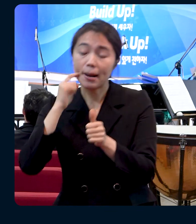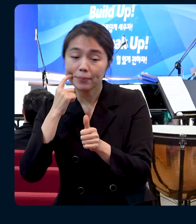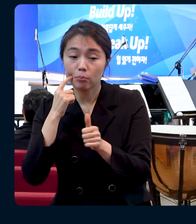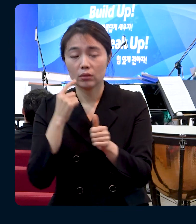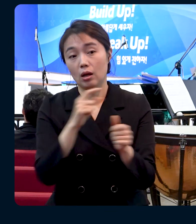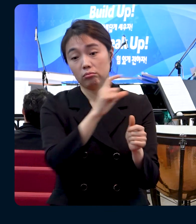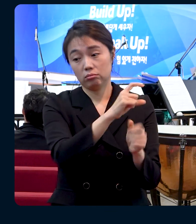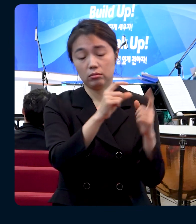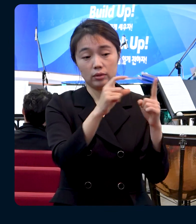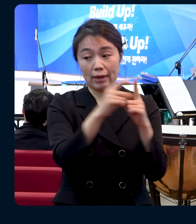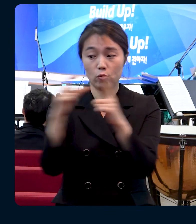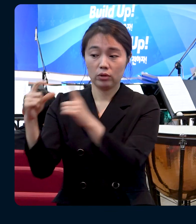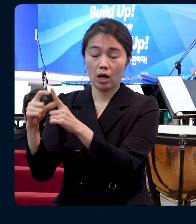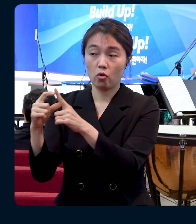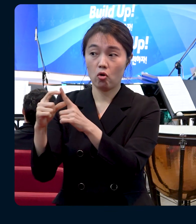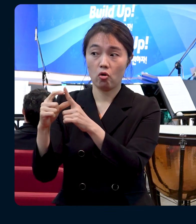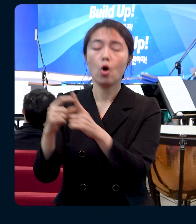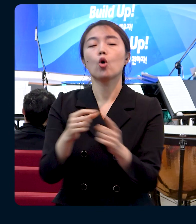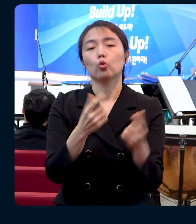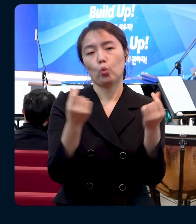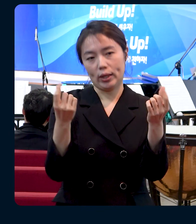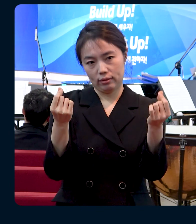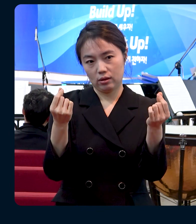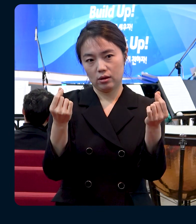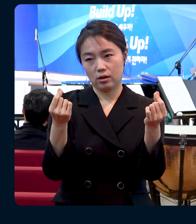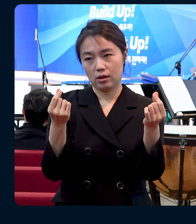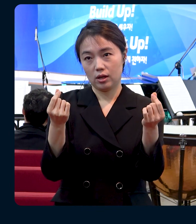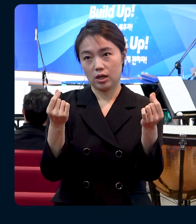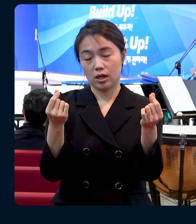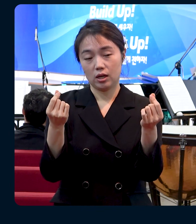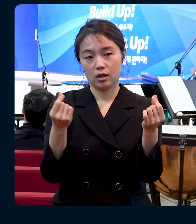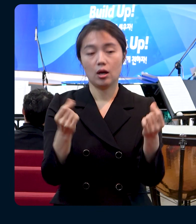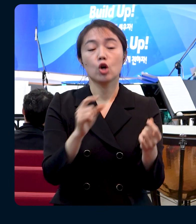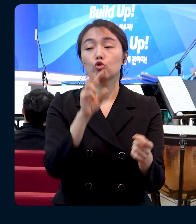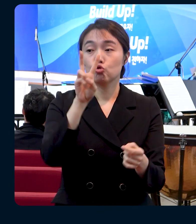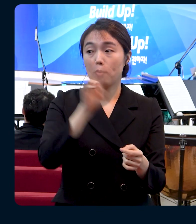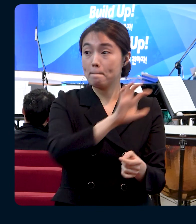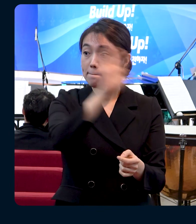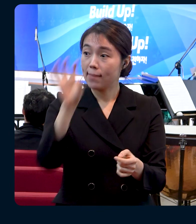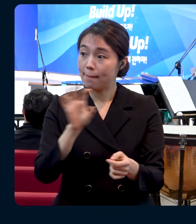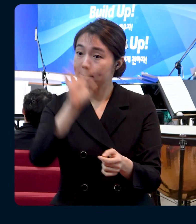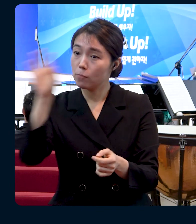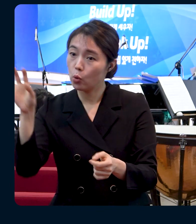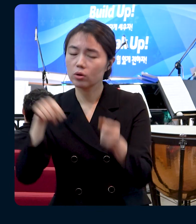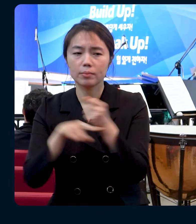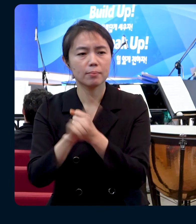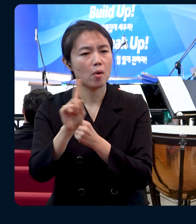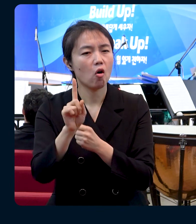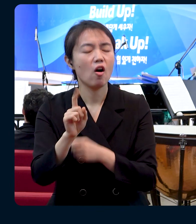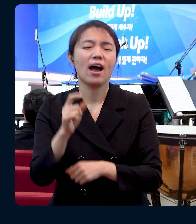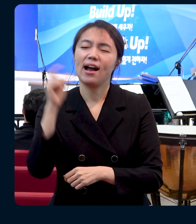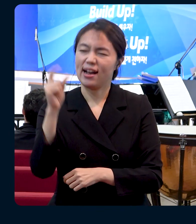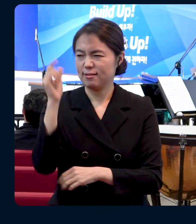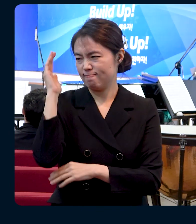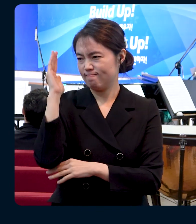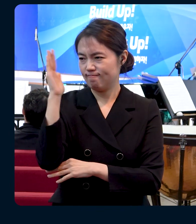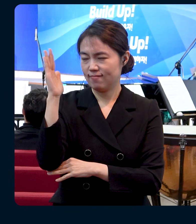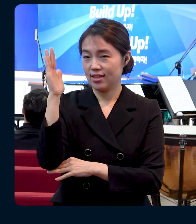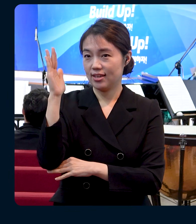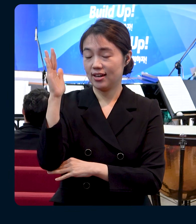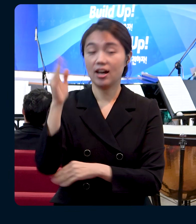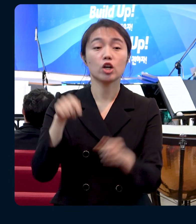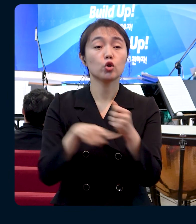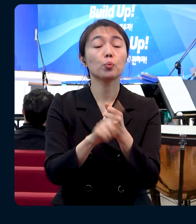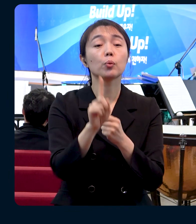반복이에요. 빼어나다도 야페, 아름다워도 야페예요. 두 번 반복하는 건 뭐예요? 강조죠. 그런데 그